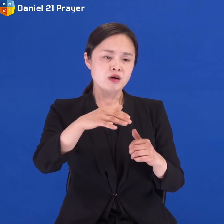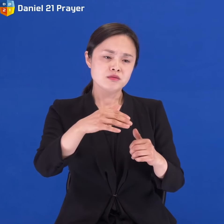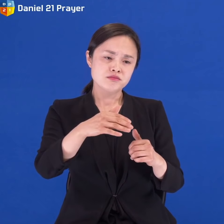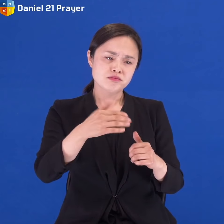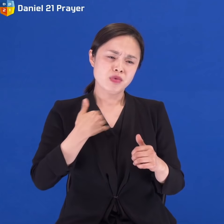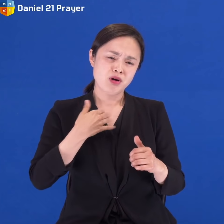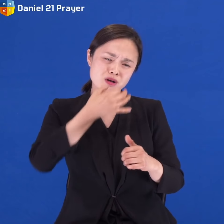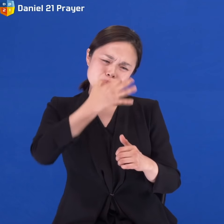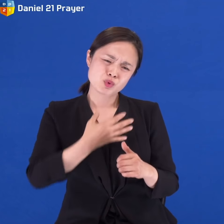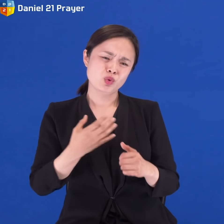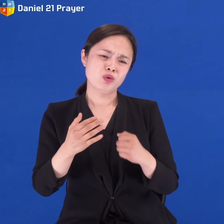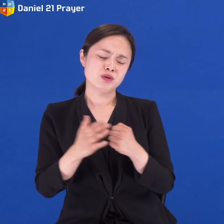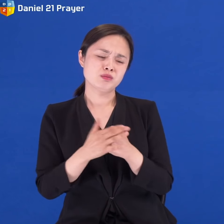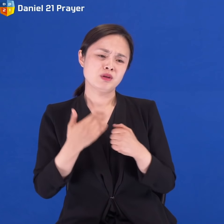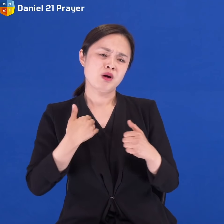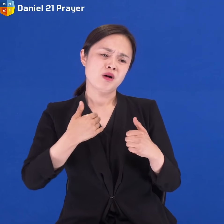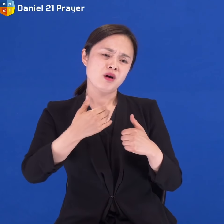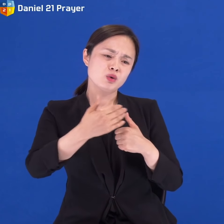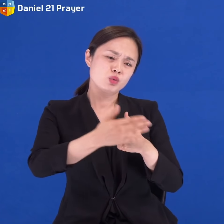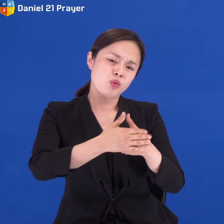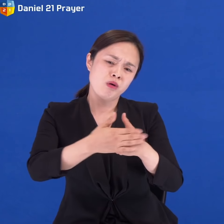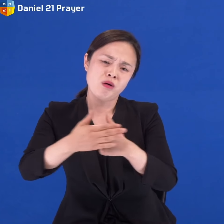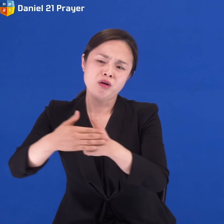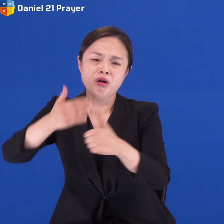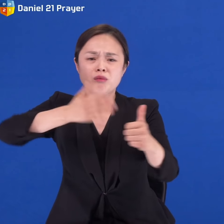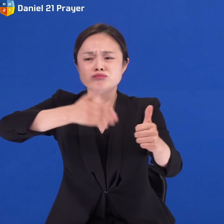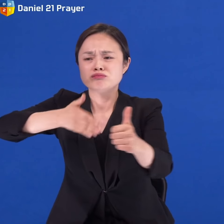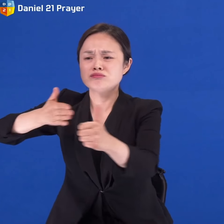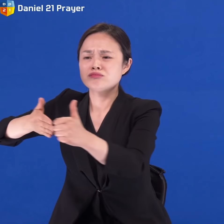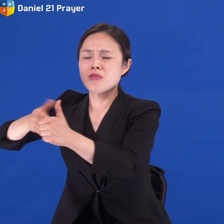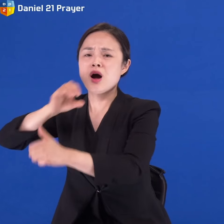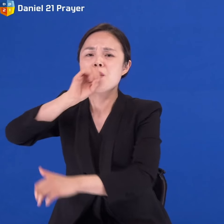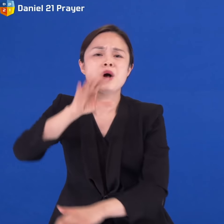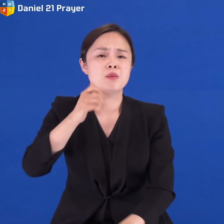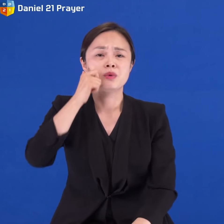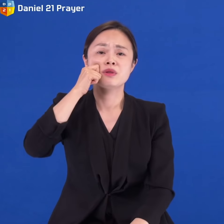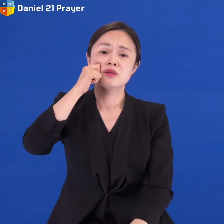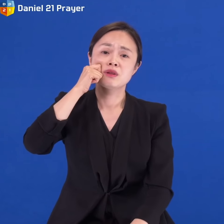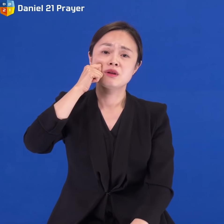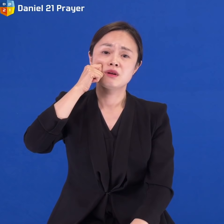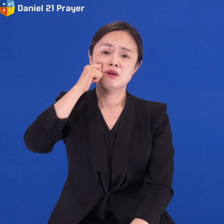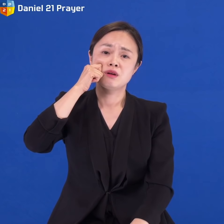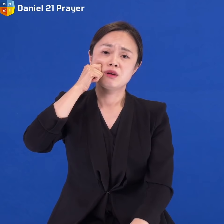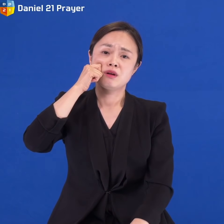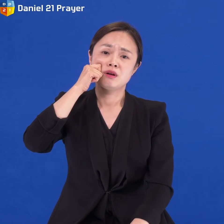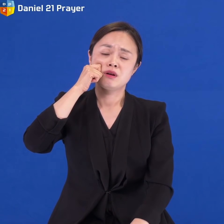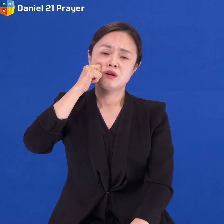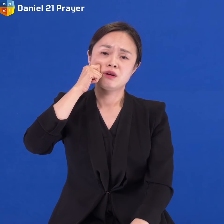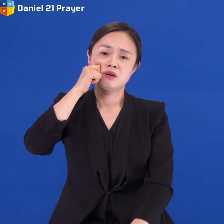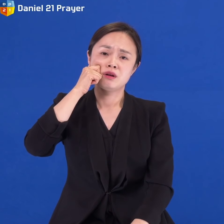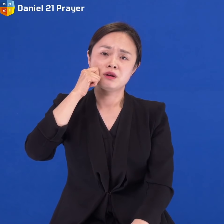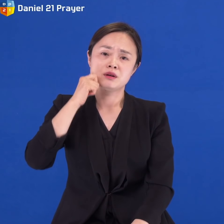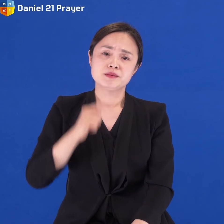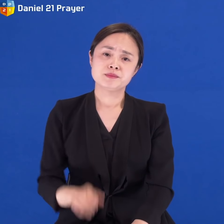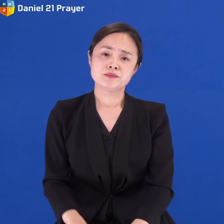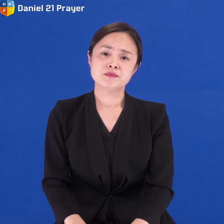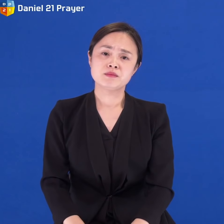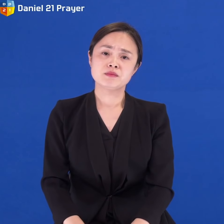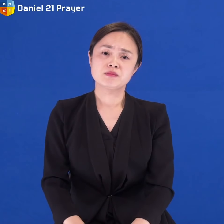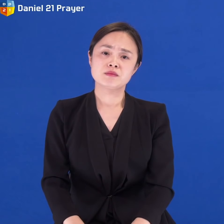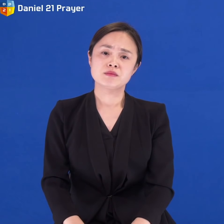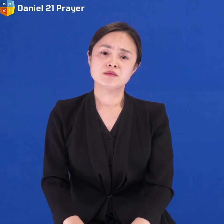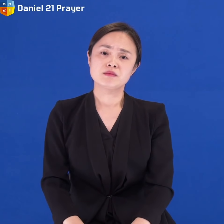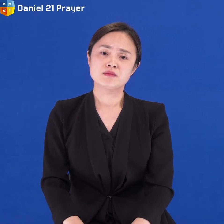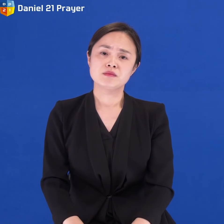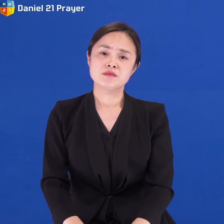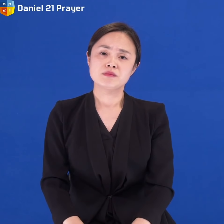은혜로 보내주시는 그러한 귀한 분들에 의해서 저는 가뭄에 담비를